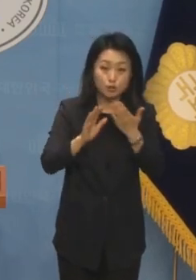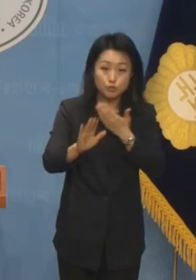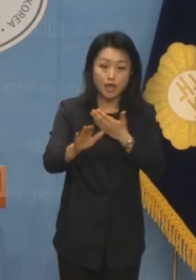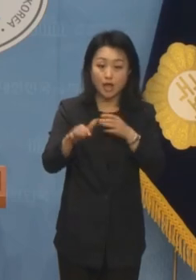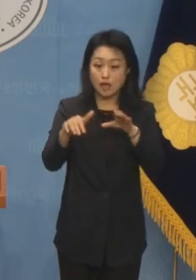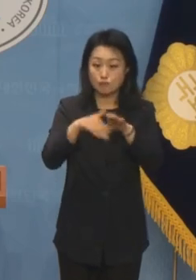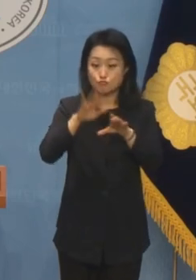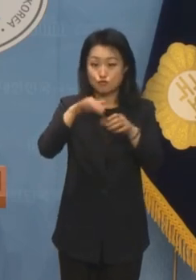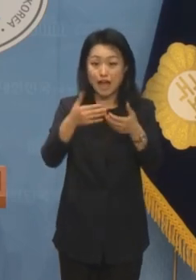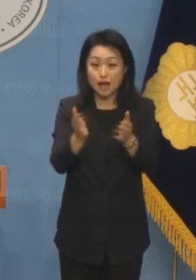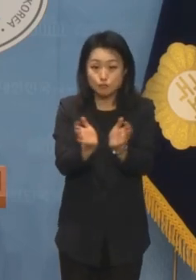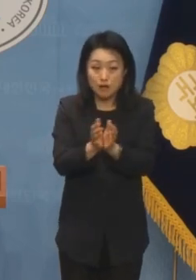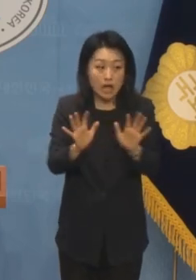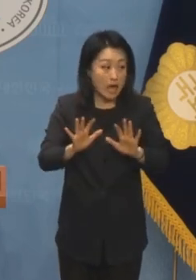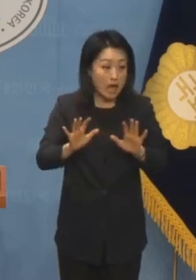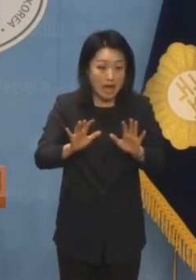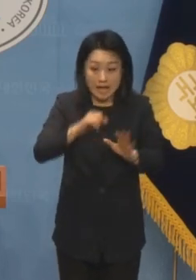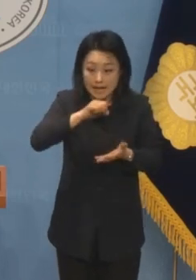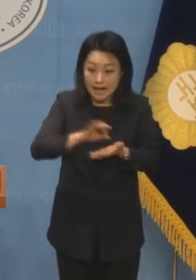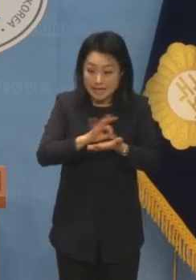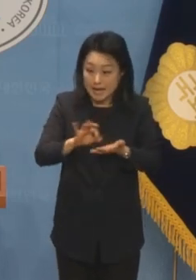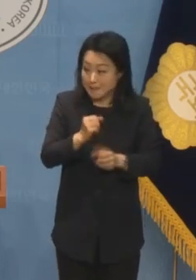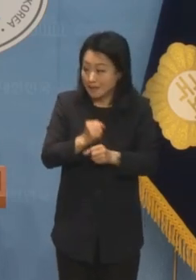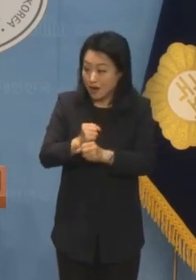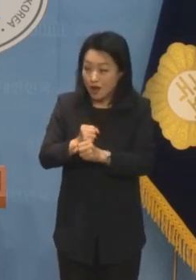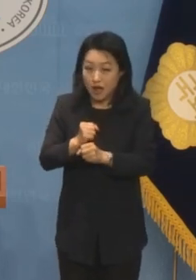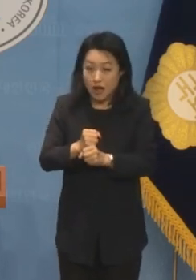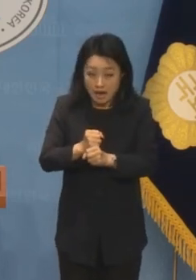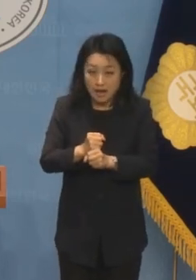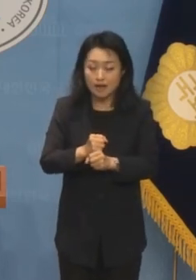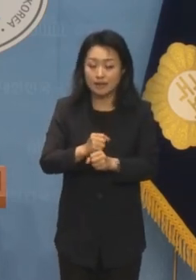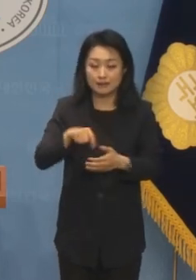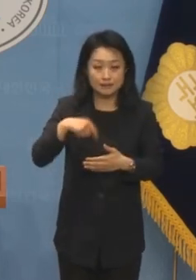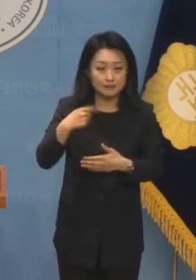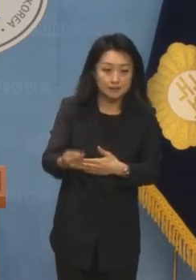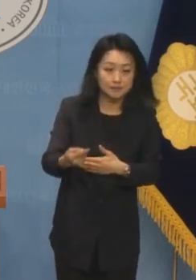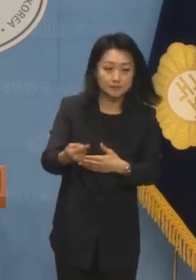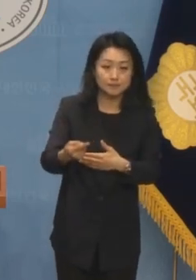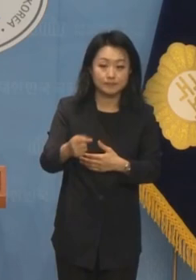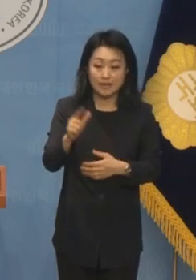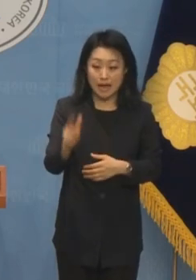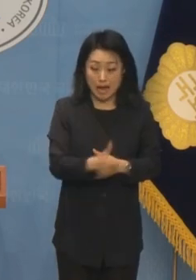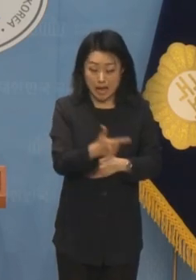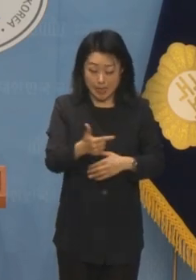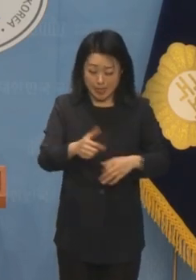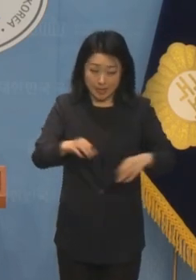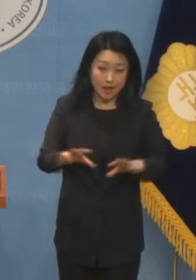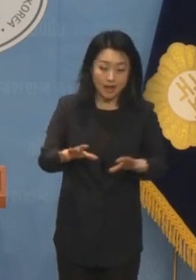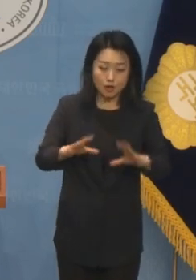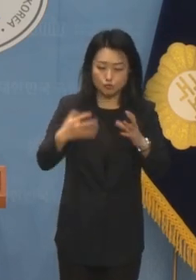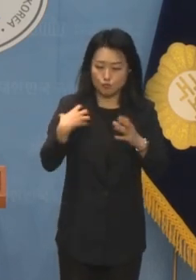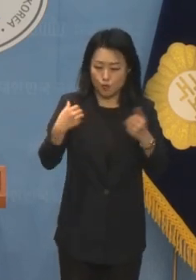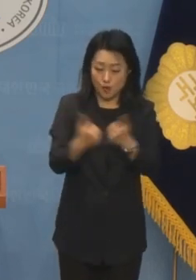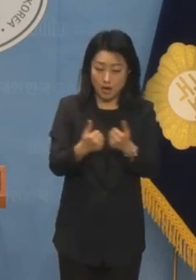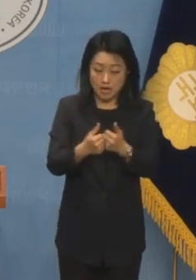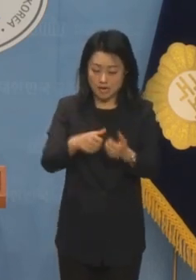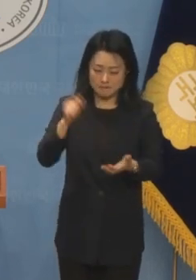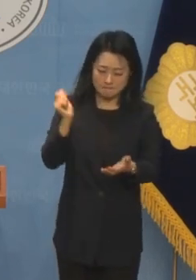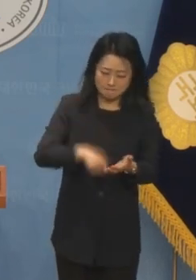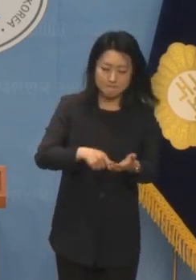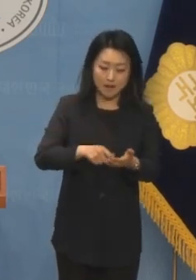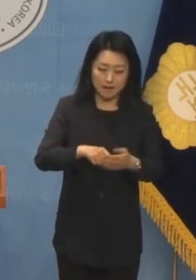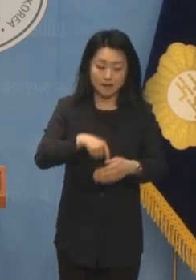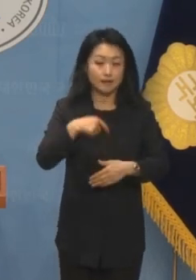부랴부랴 예산을 신청했고 매우 이례적으로 하루 만에 국무회의에서 의결된 데